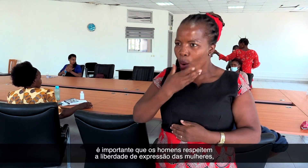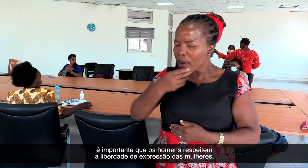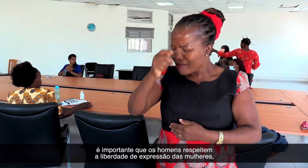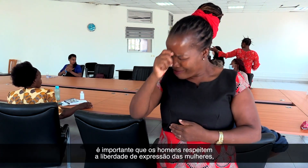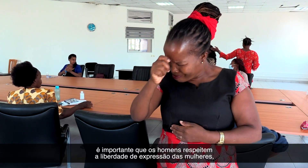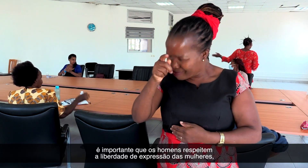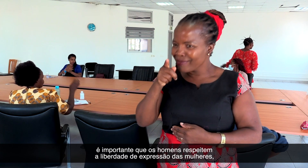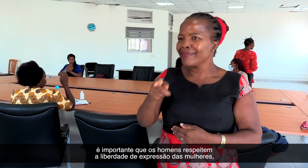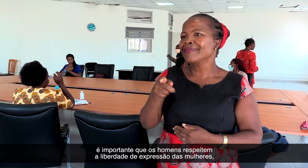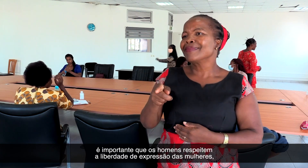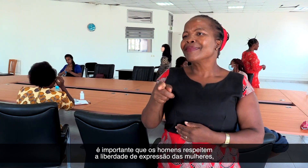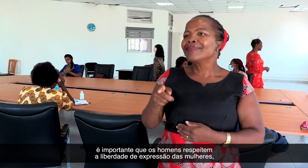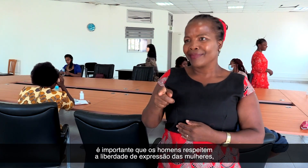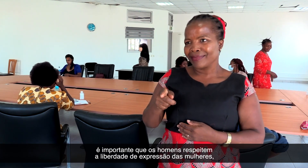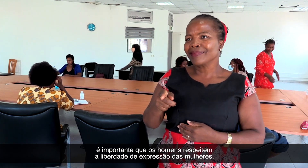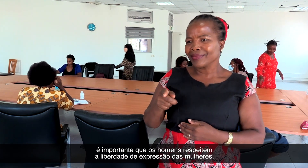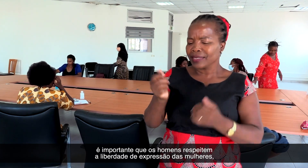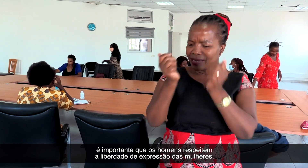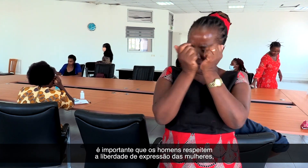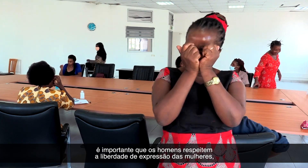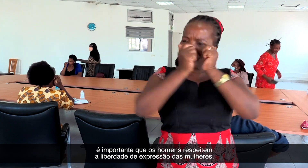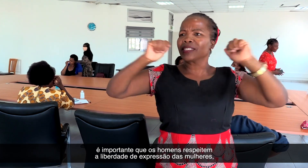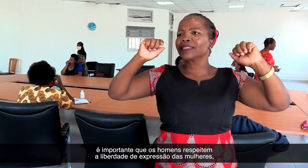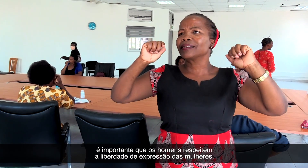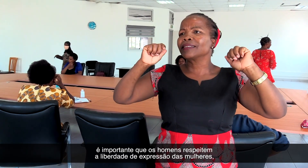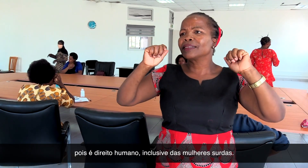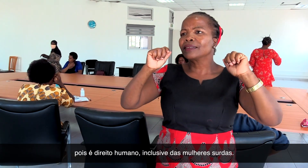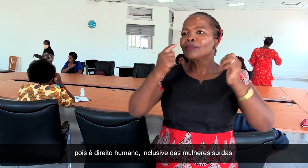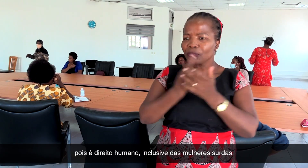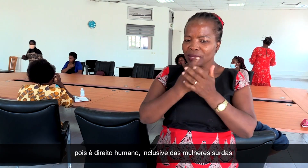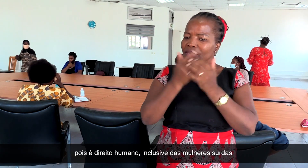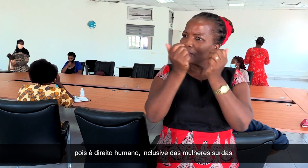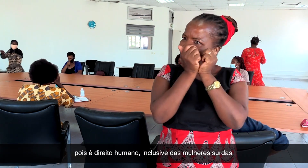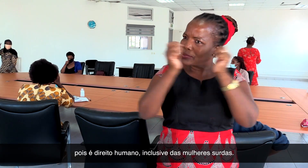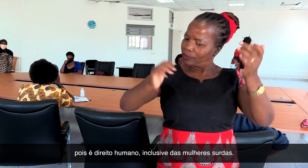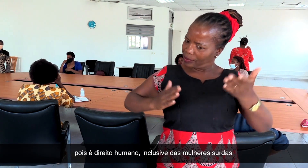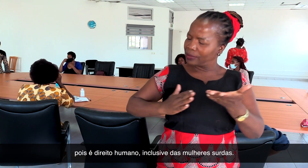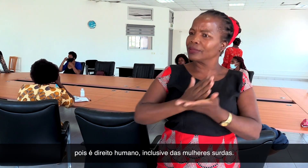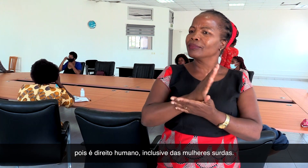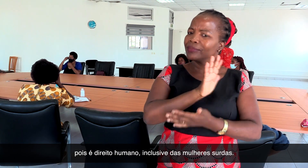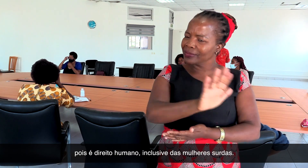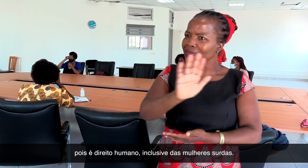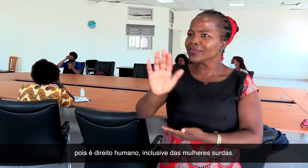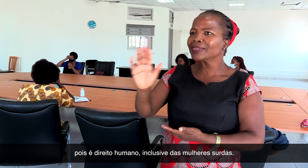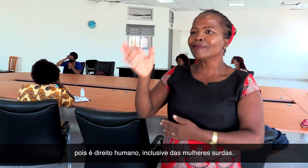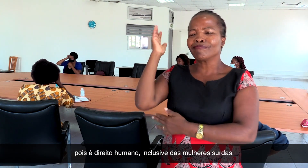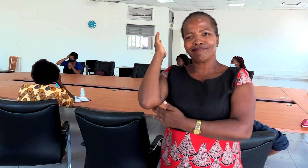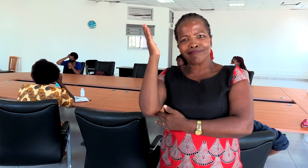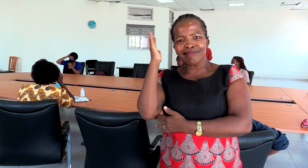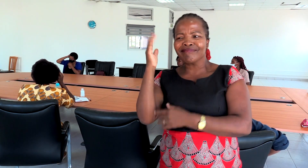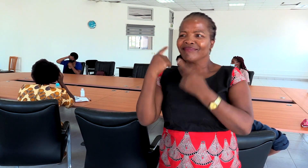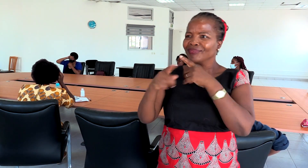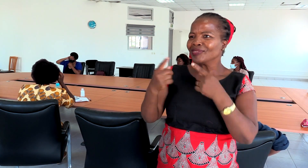É importante que os homens respeitem a liberdade de expressão das mulheres pois é direito humano, inclusive das mulheres surdas.